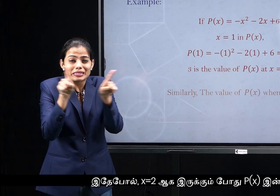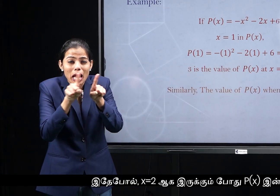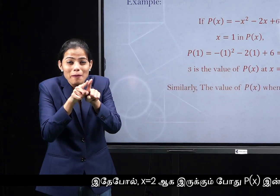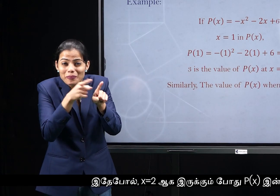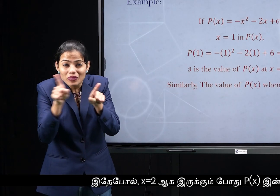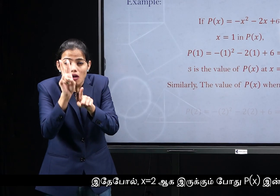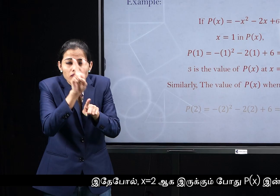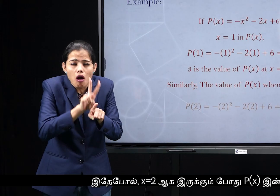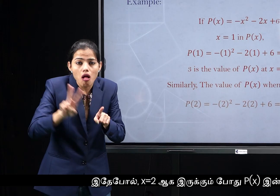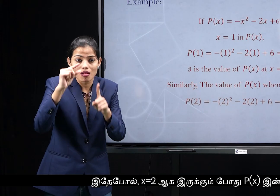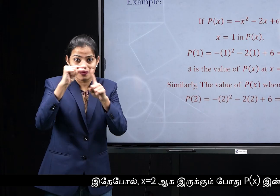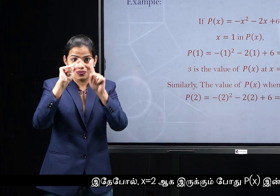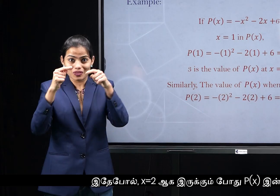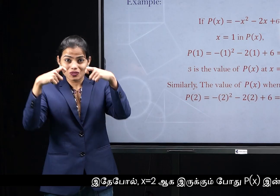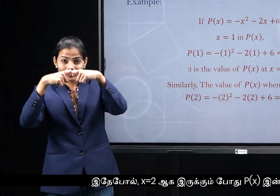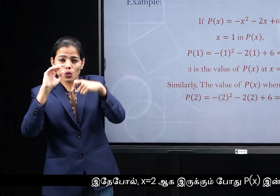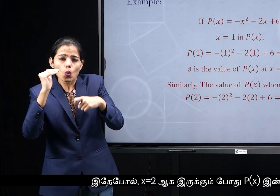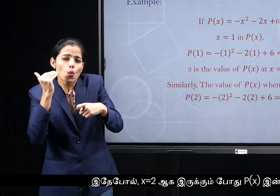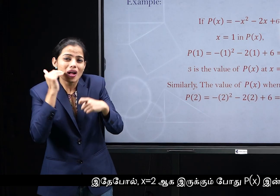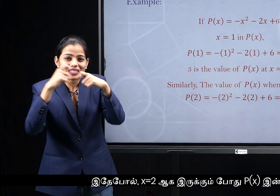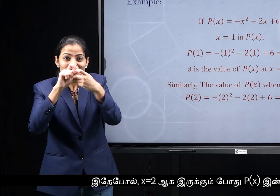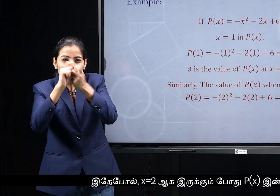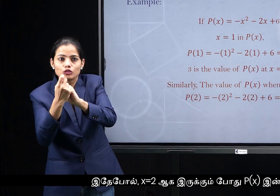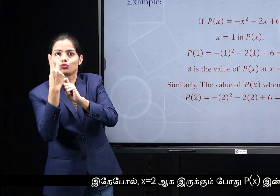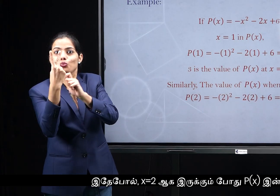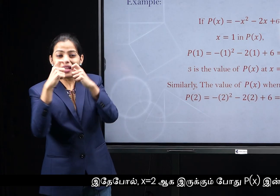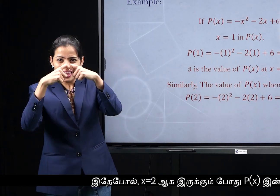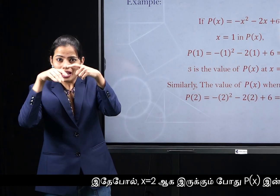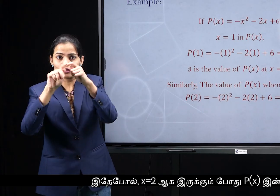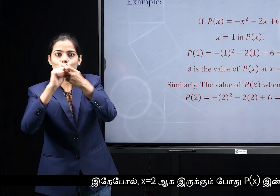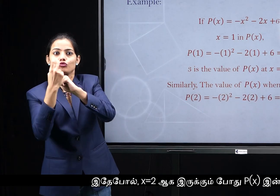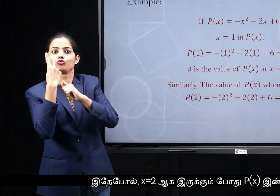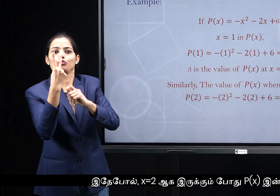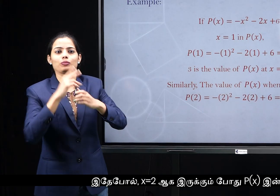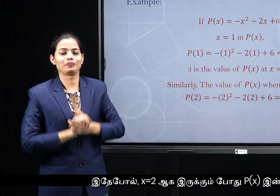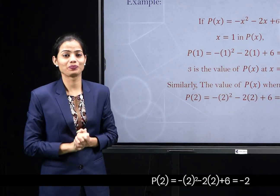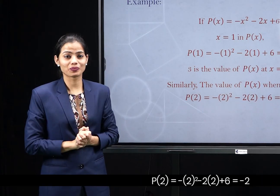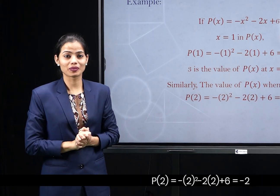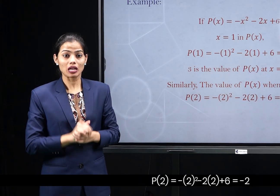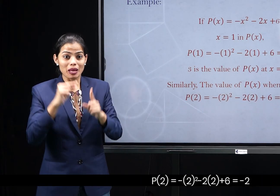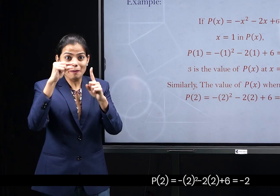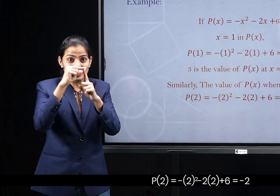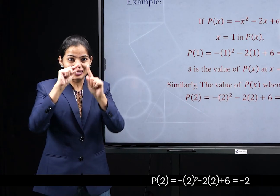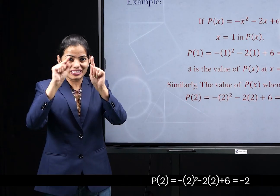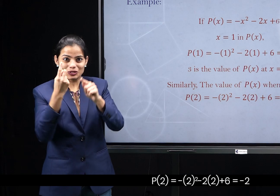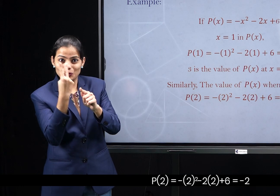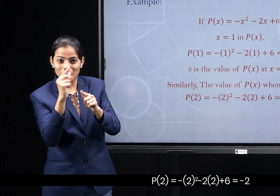இதேபோல் எக்ஸ் ஈடு 2ஆக இருக்கும்போது பி வட்ட அடைப்புக்குறிக்குள் எக்ஸின் மதிப்பு பி வட்ட அடைப்புக்குறிக்குள் 2